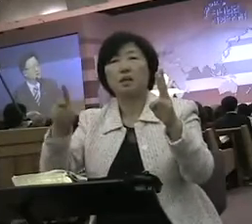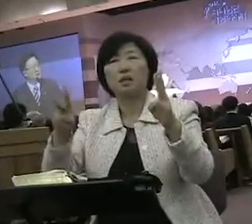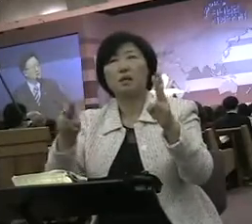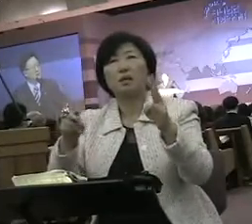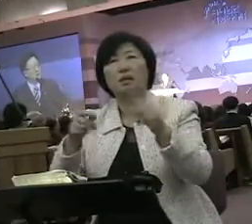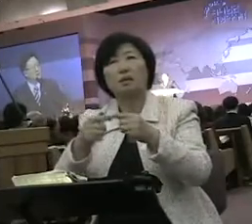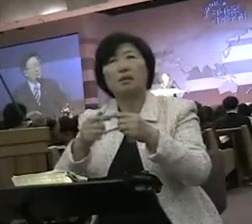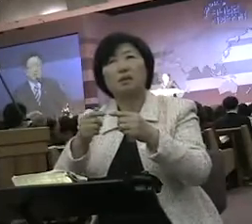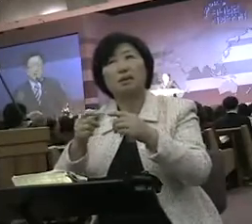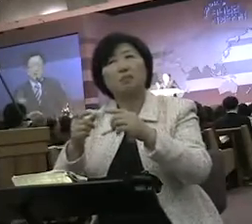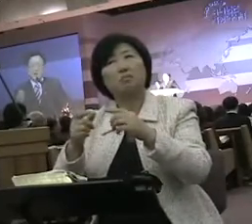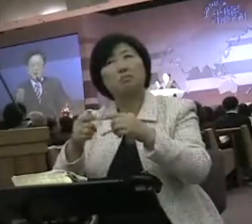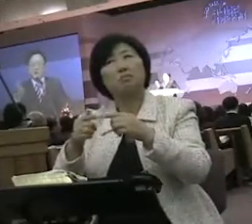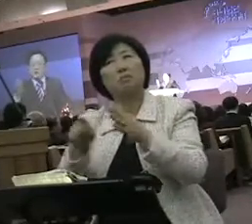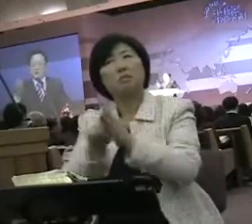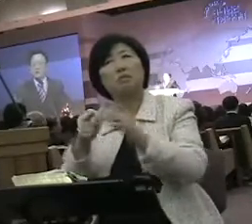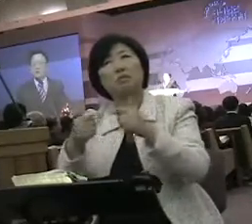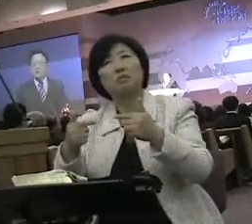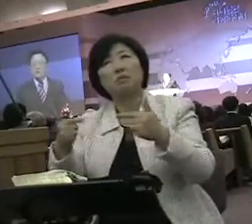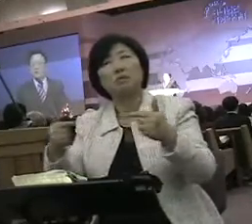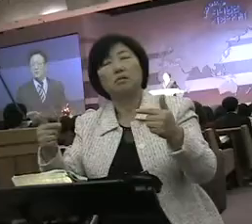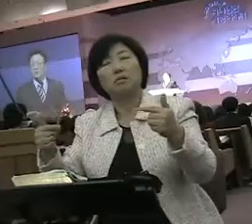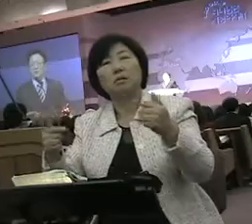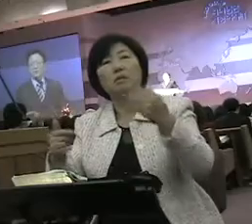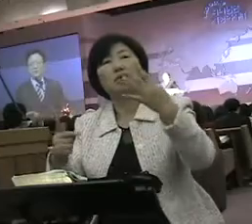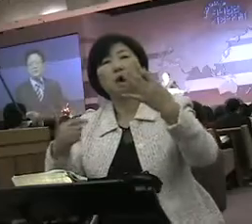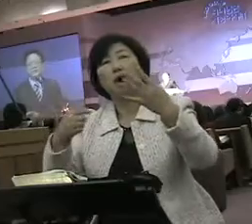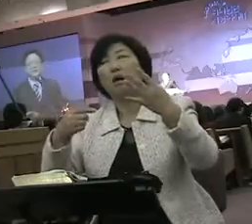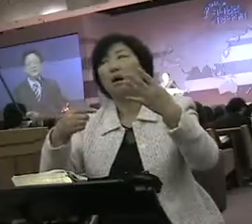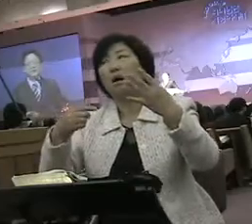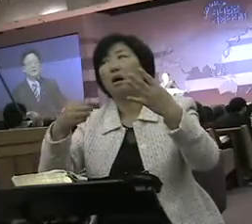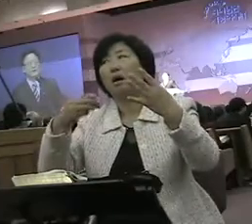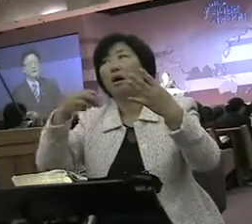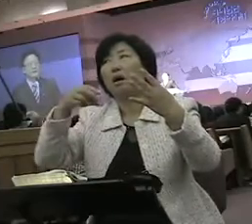시작합니다. 이것이 신앙의 4세대까지 내려가면요,